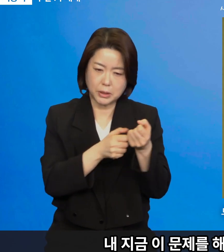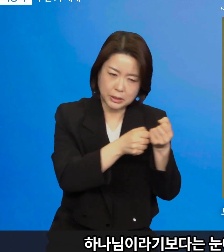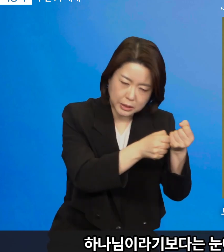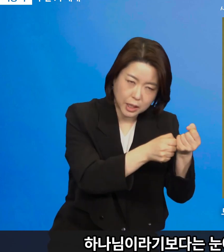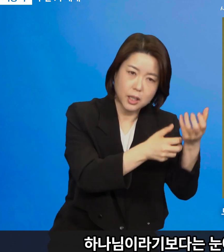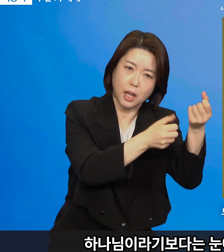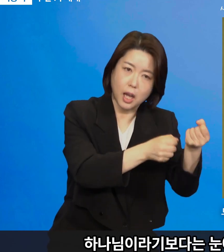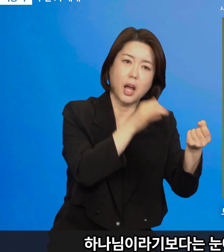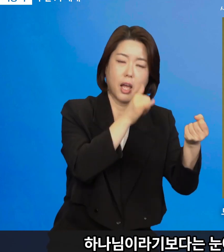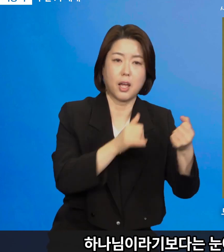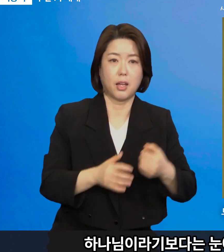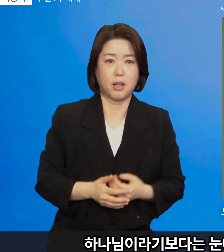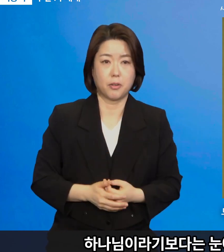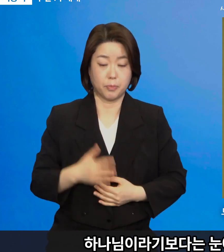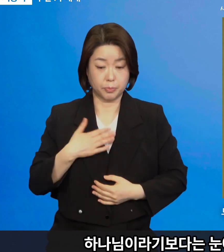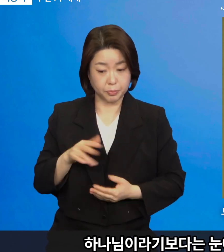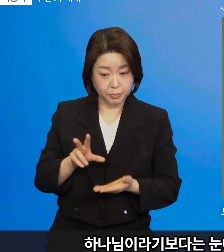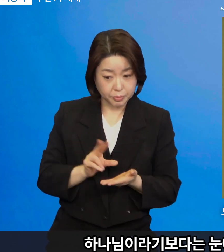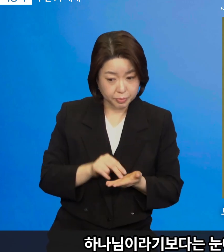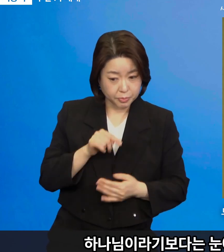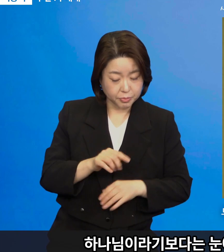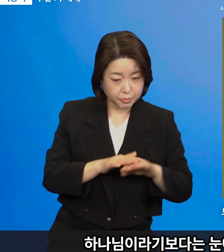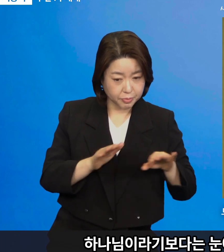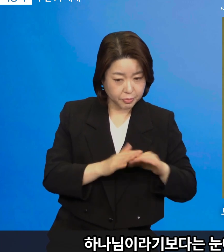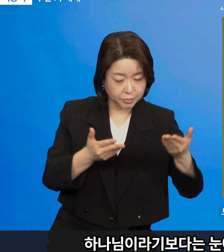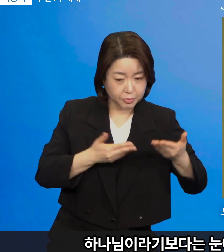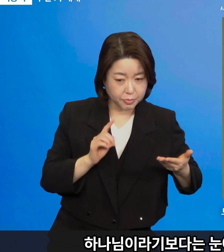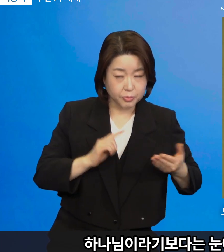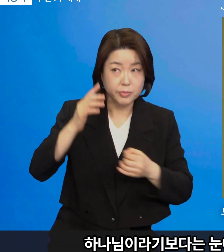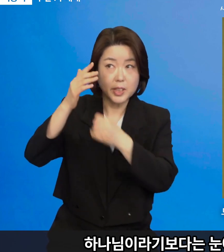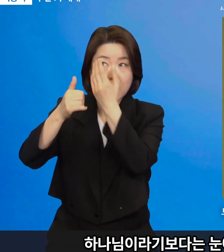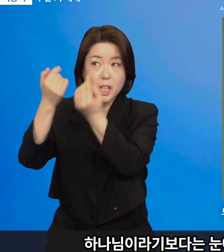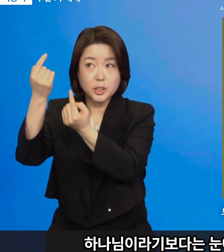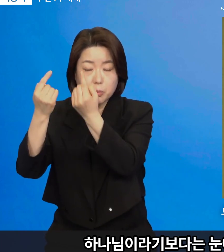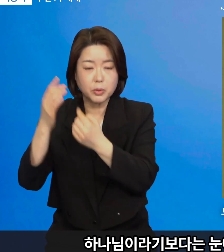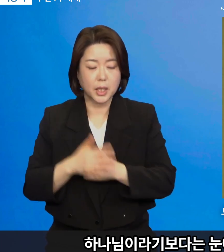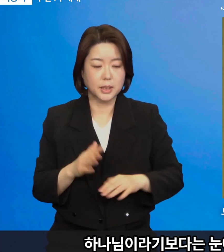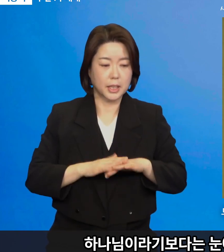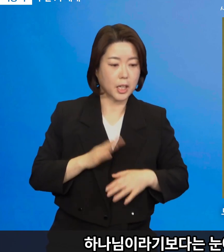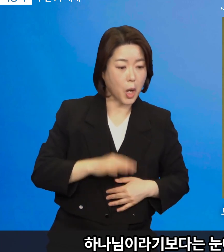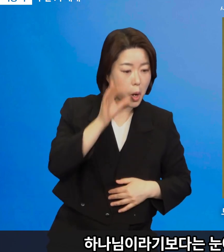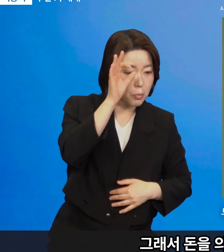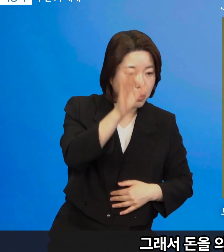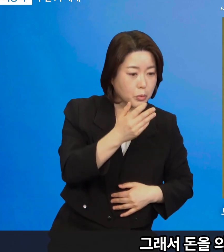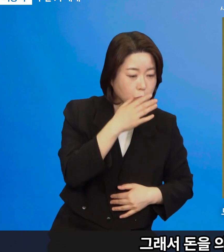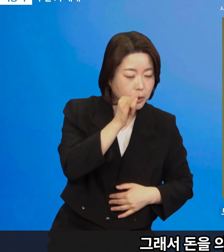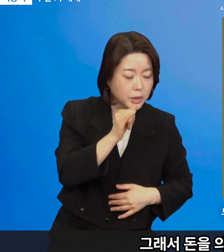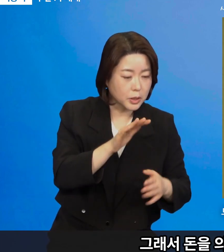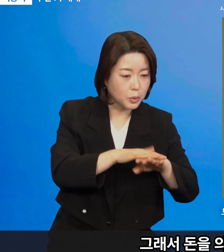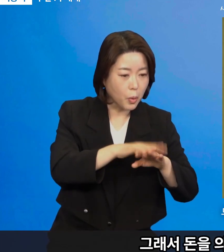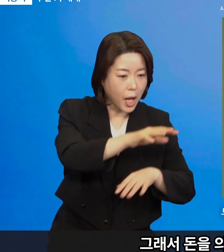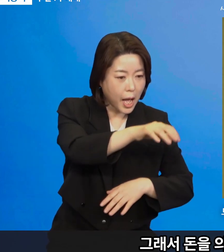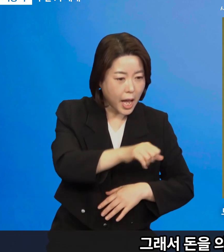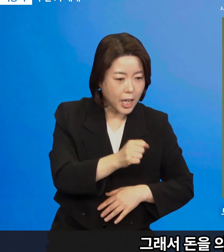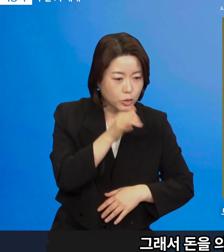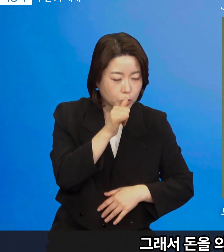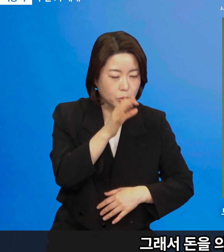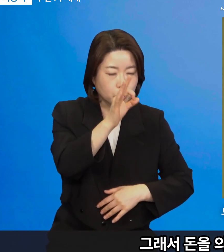것은 하나님이라기보다는 눈에 보이고 만져진 돈이야. 그래서 돈을 의지하는